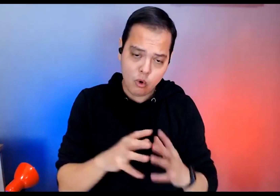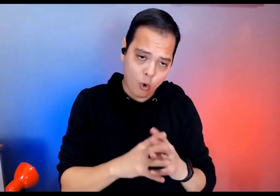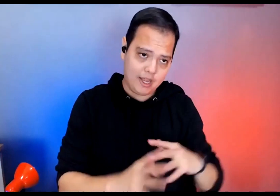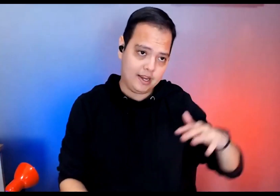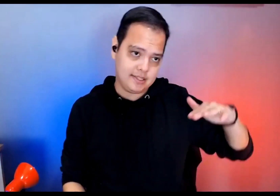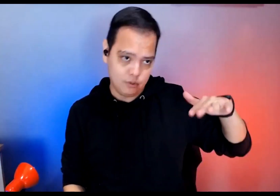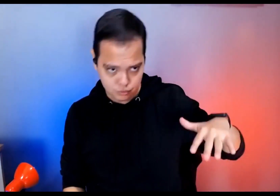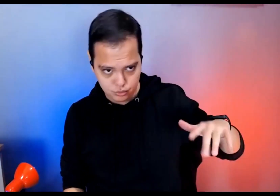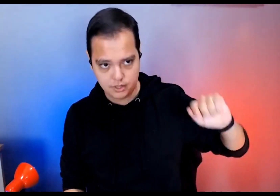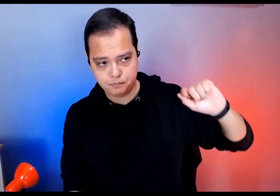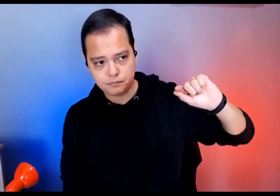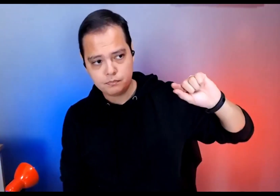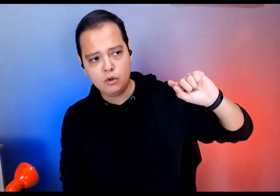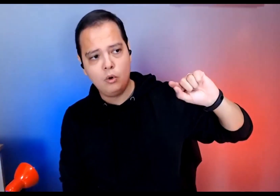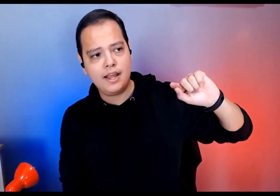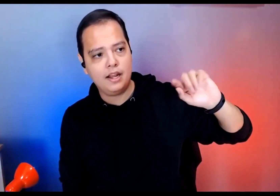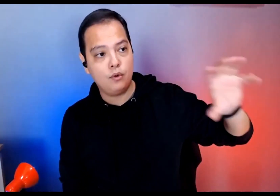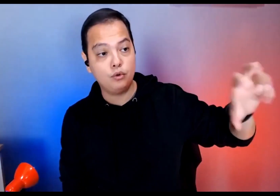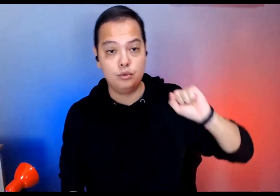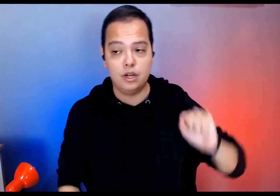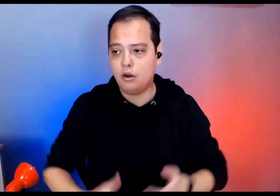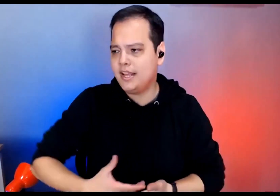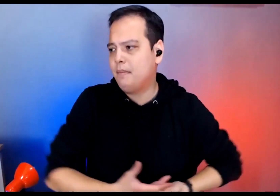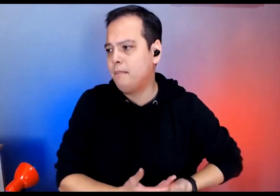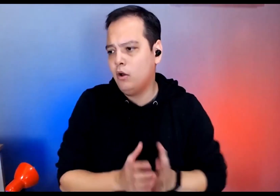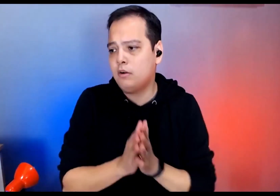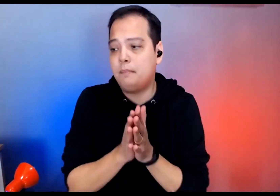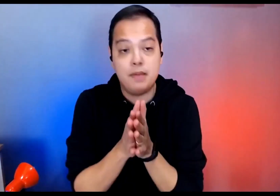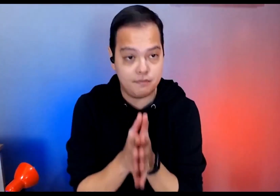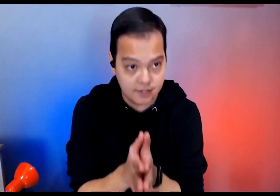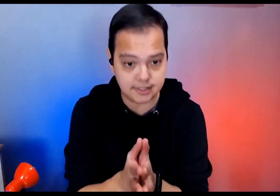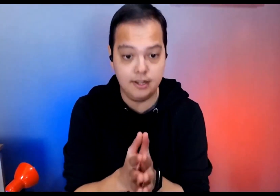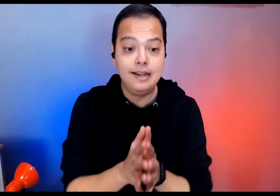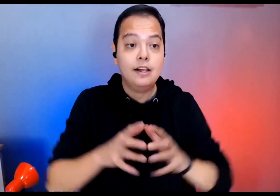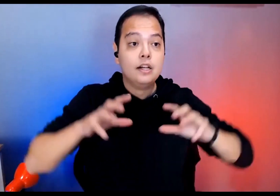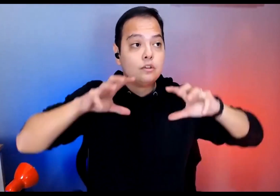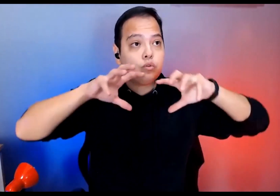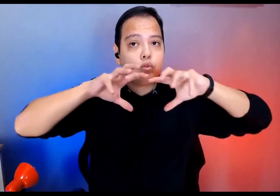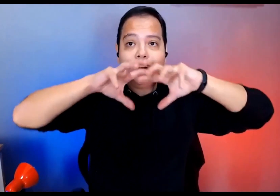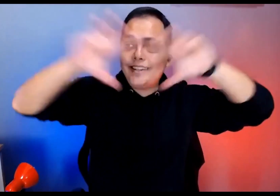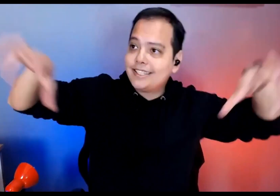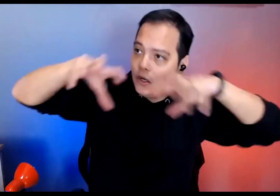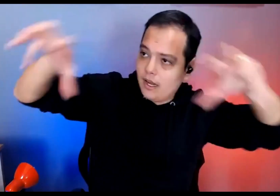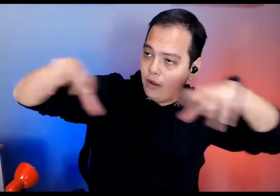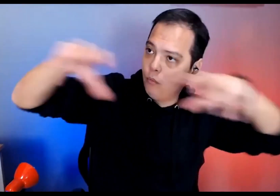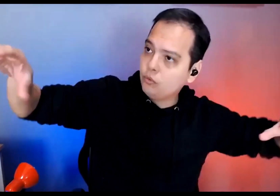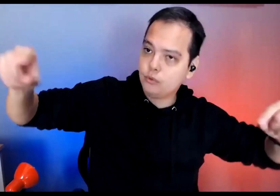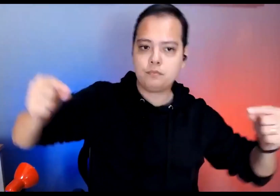aquela que nasceu surda, ou aquela que ficou surda logo que era bebê, ou logo na primeira infância, toda a interação que ela tem com o mundo